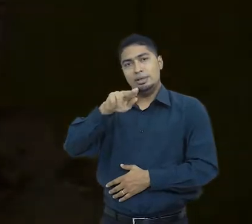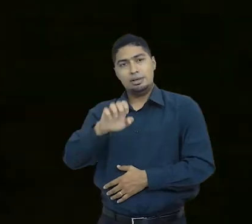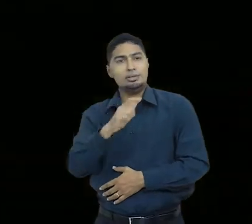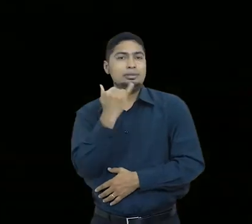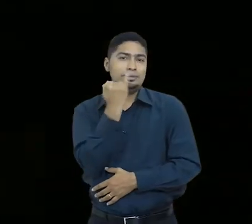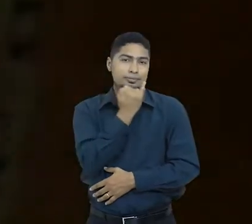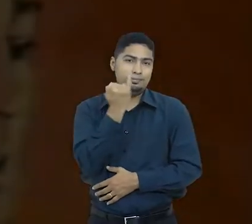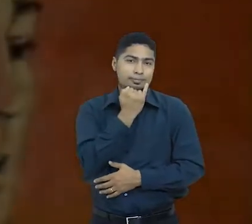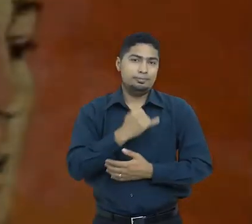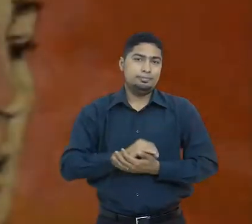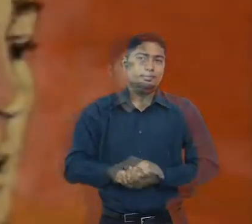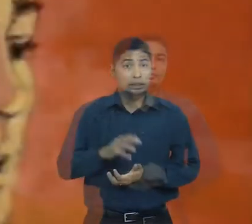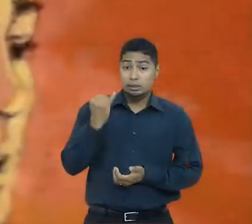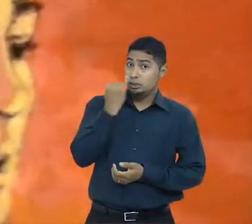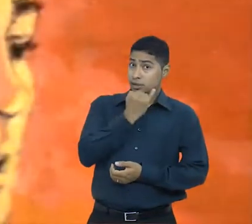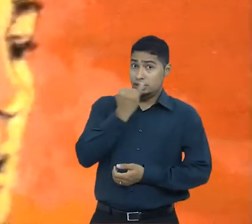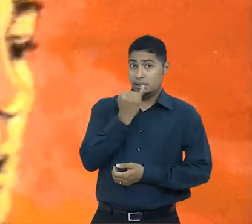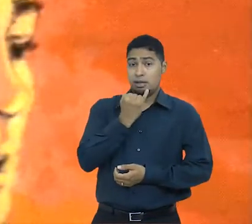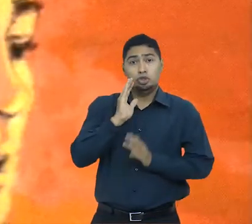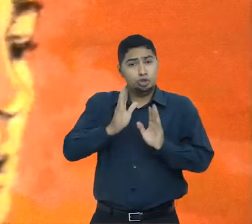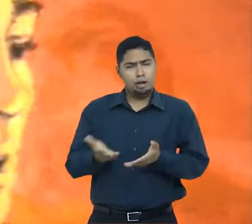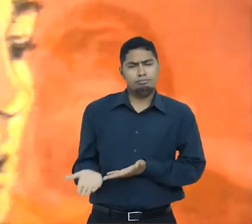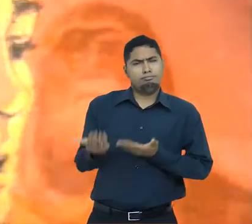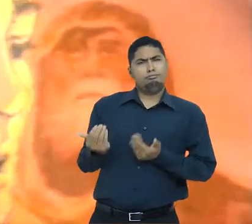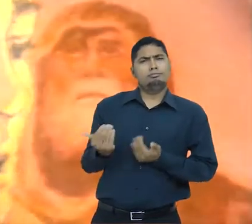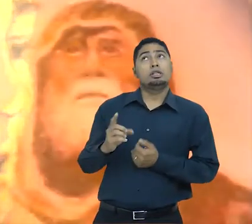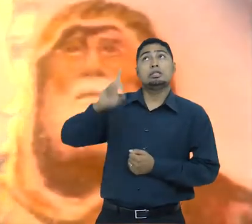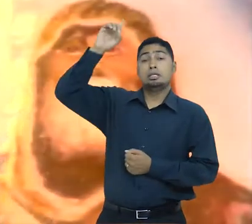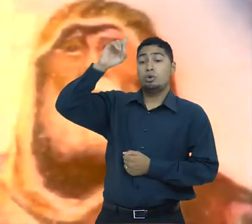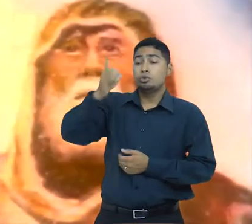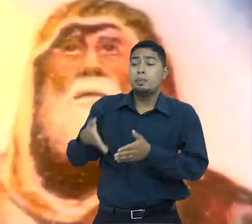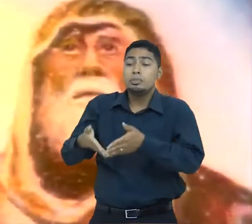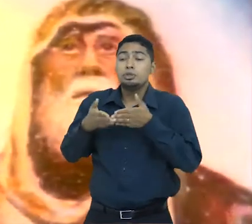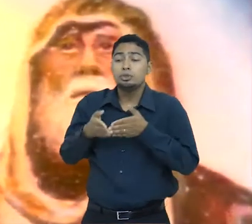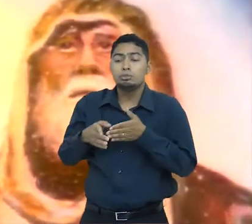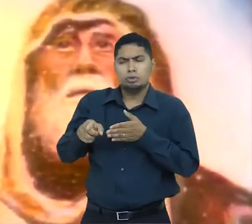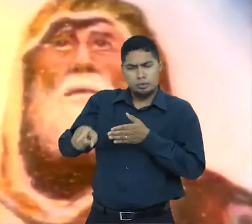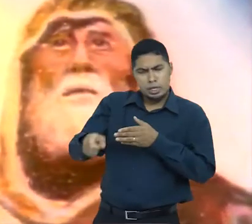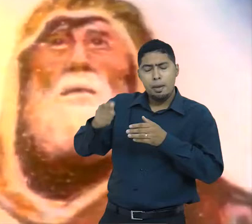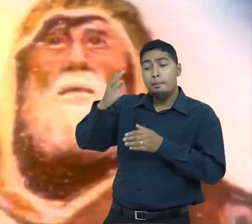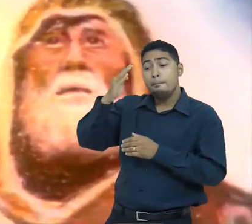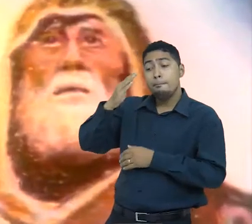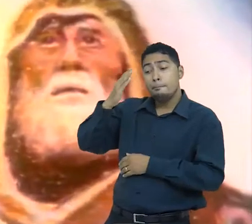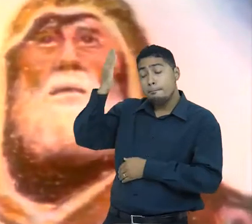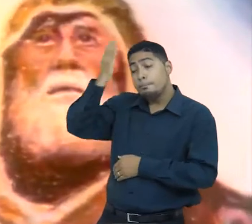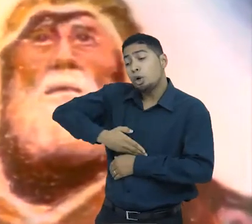Quando Isaque já era um jovem, o Senhor pediu que Abraão provasse quanto o amava. Deus o